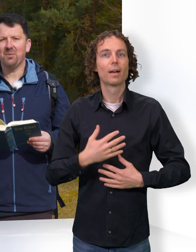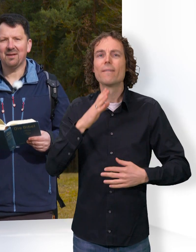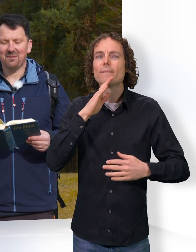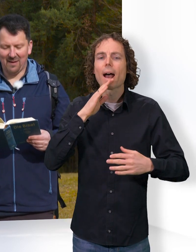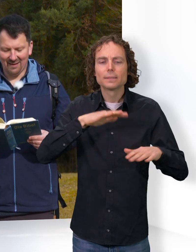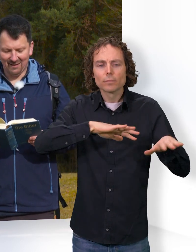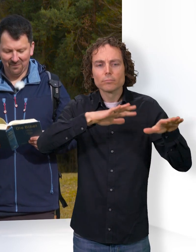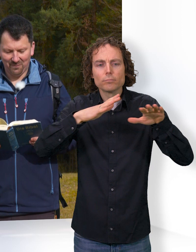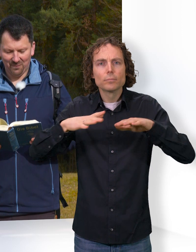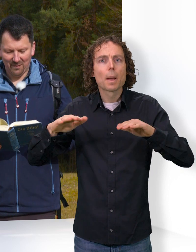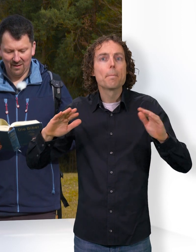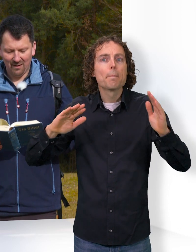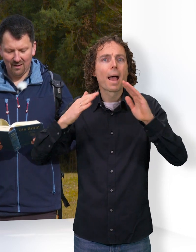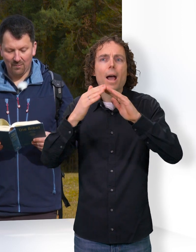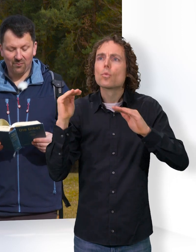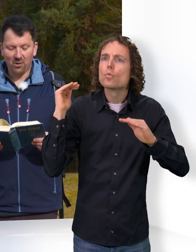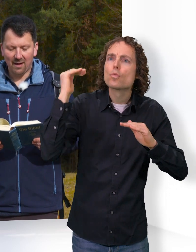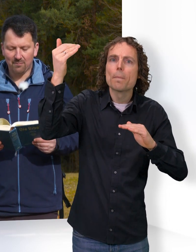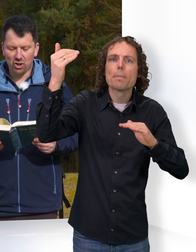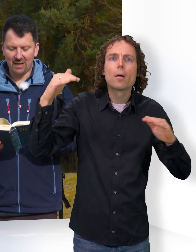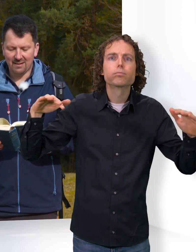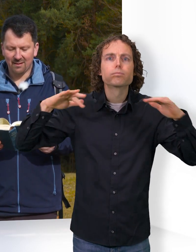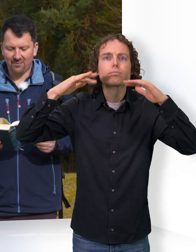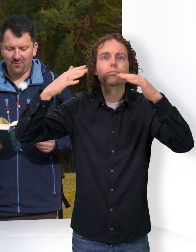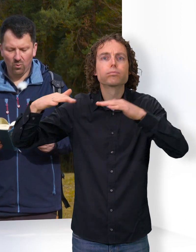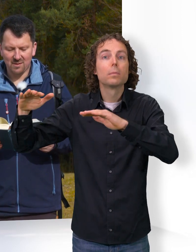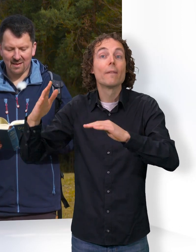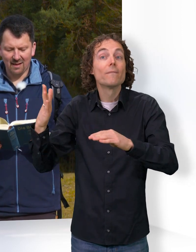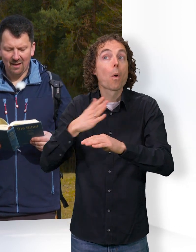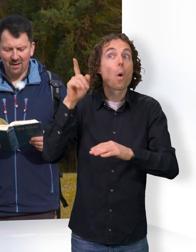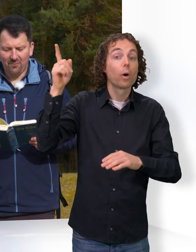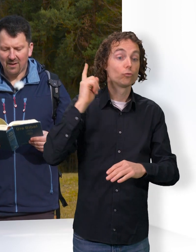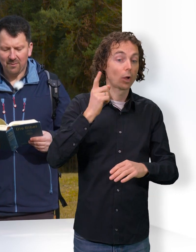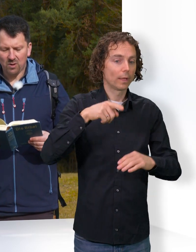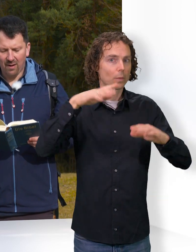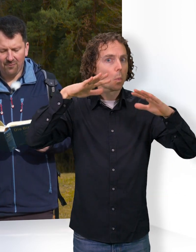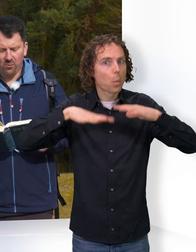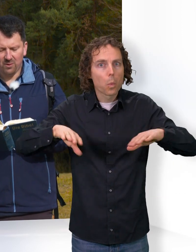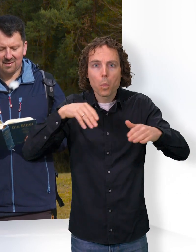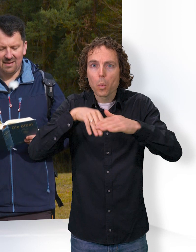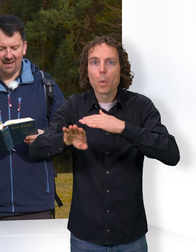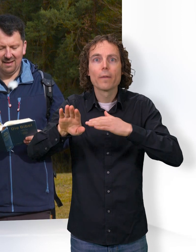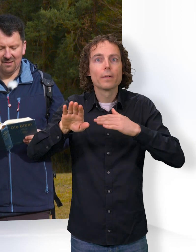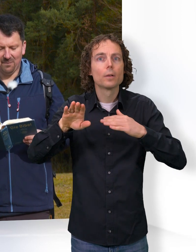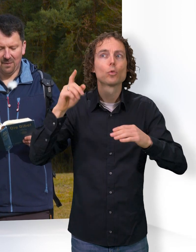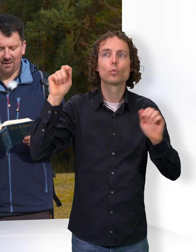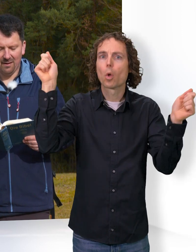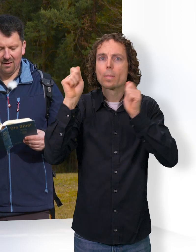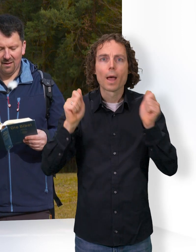standen über den Bergen. Aber vor deinem Schelten flohen sie, vor deinem Donner fuhren sie